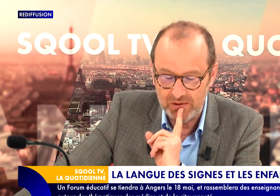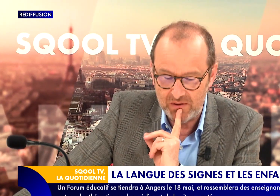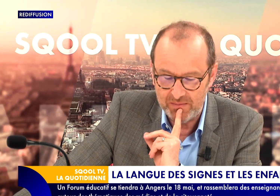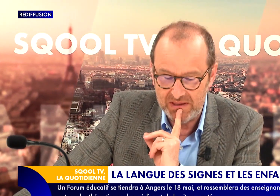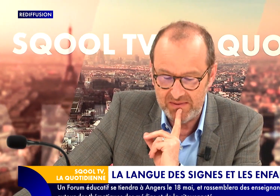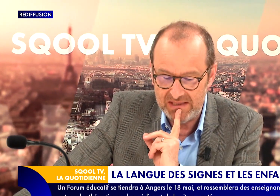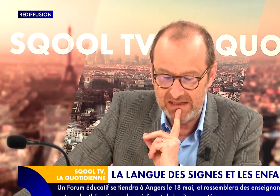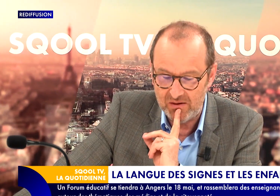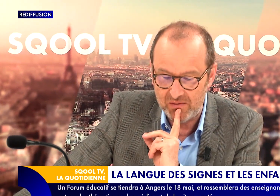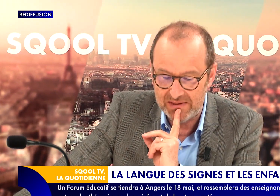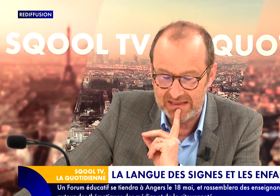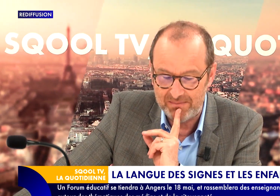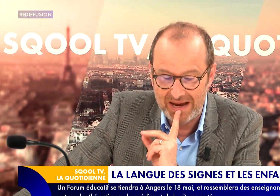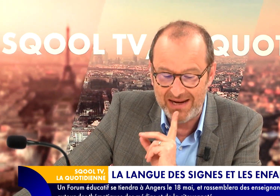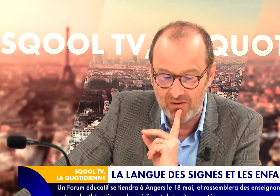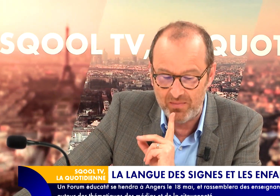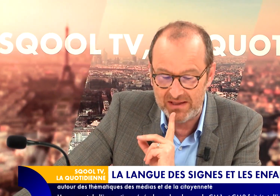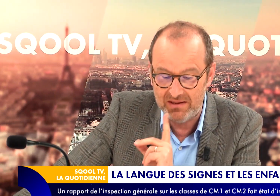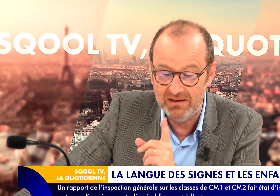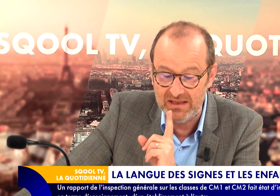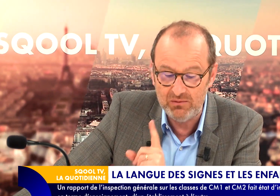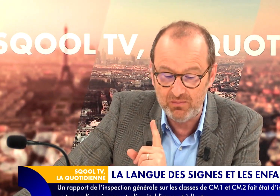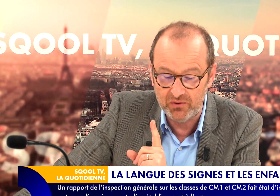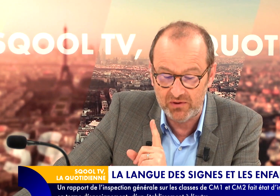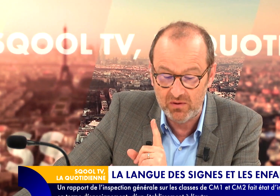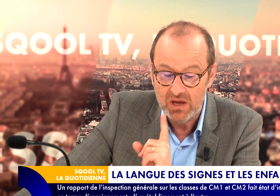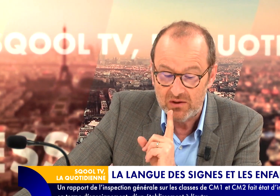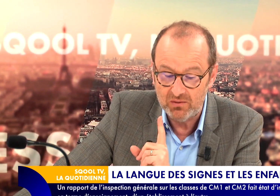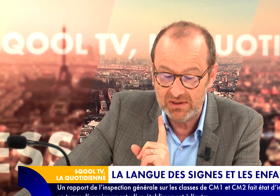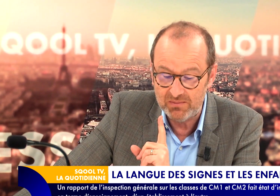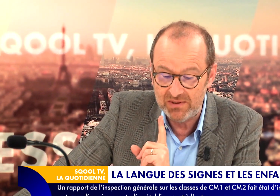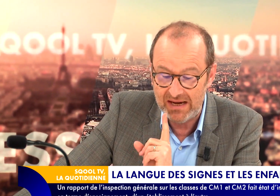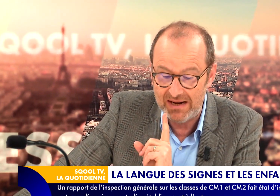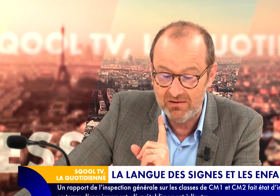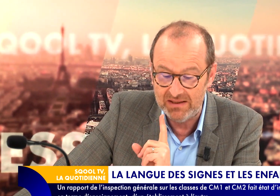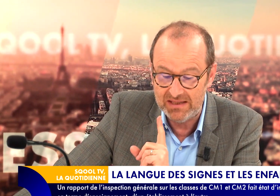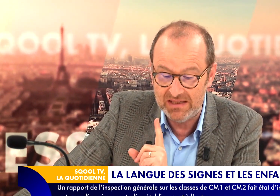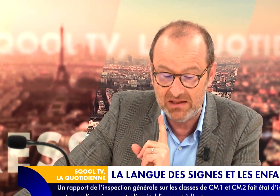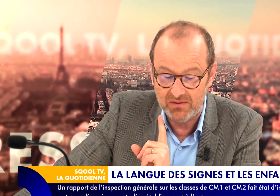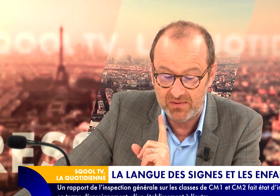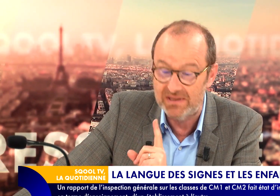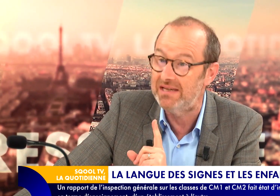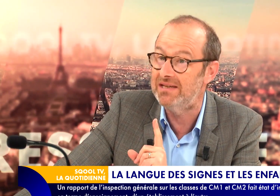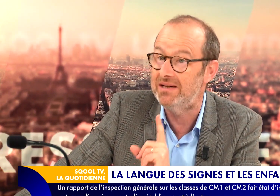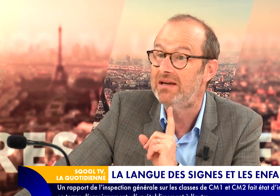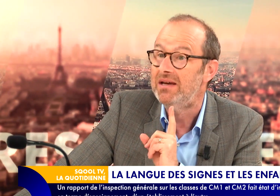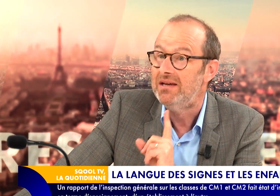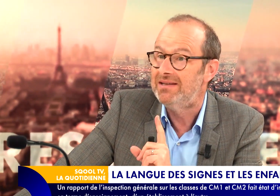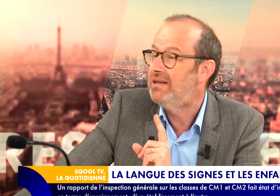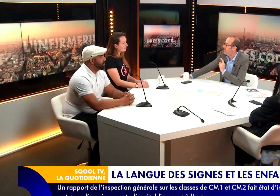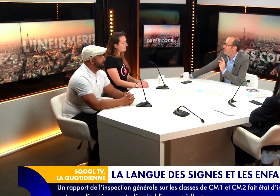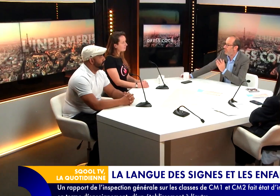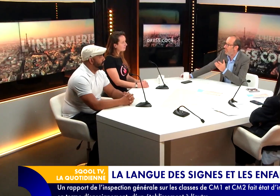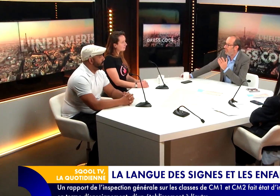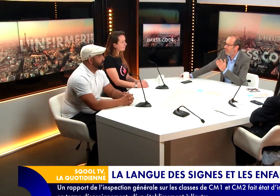14% bénéficient de la langue française parlée complétée et 18% sont exposés à la langue des signes française. C'est effroyablement